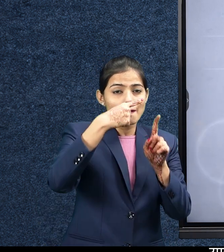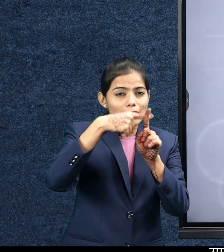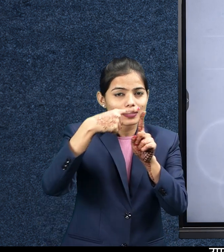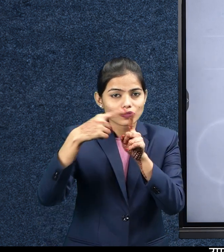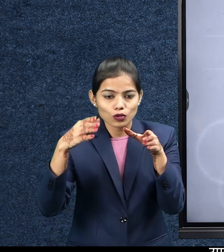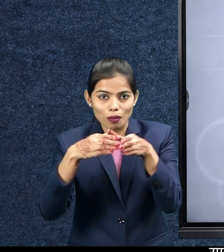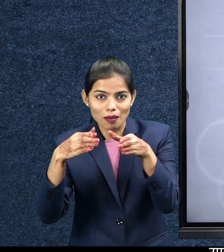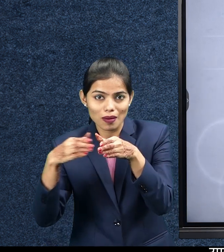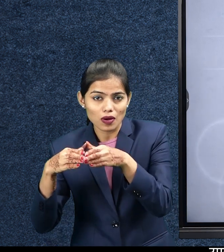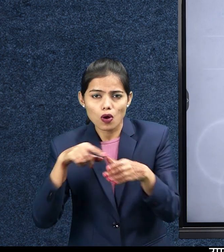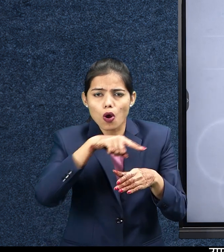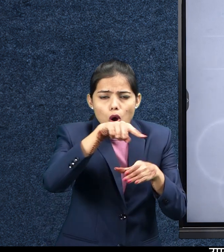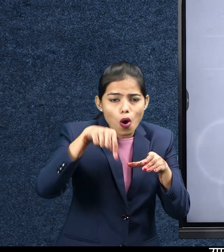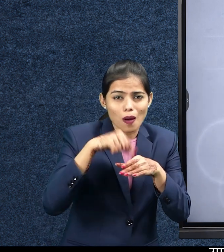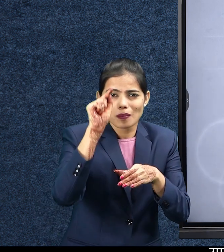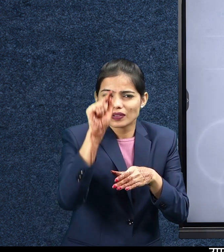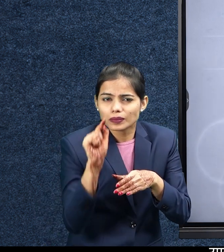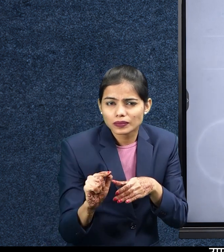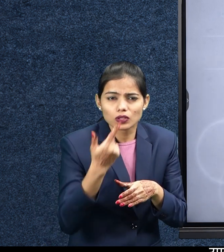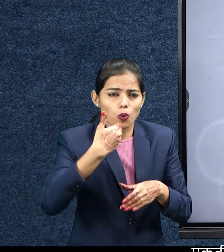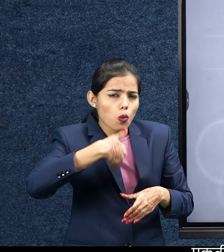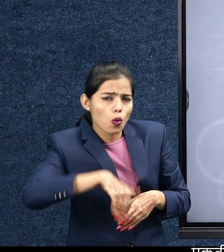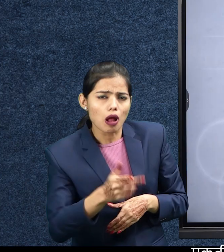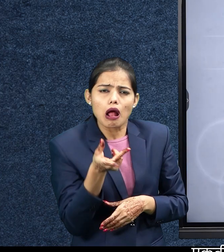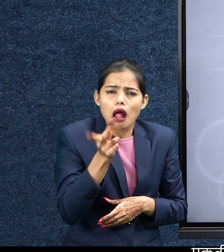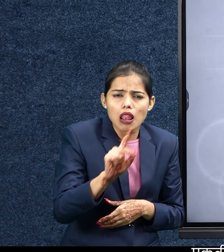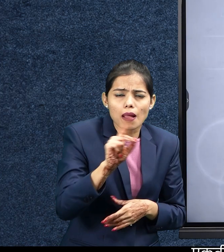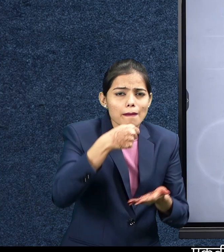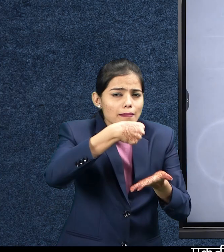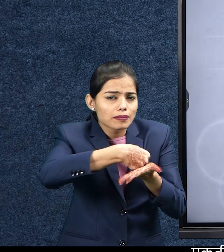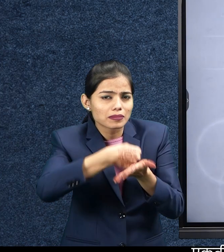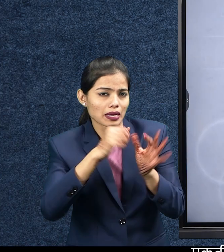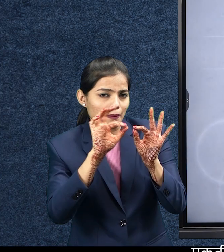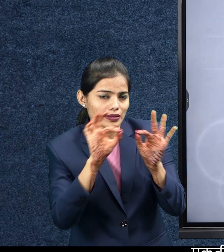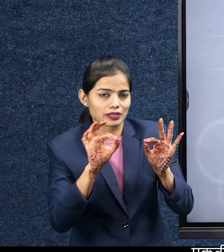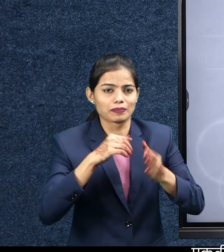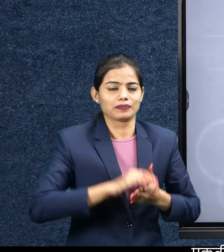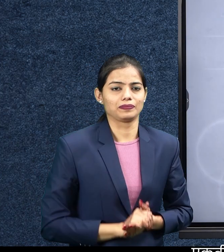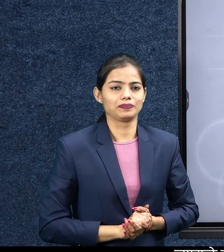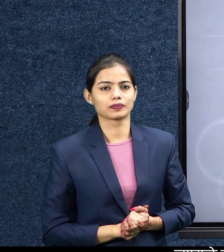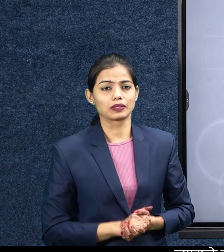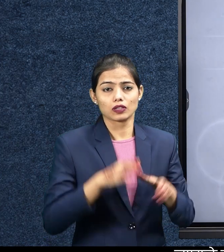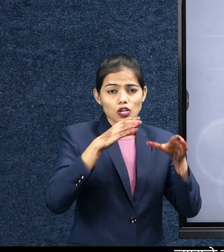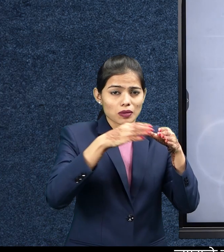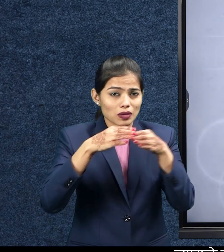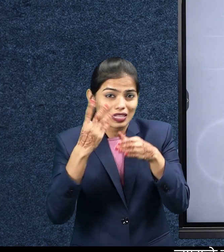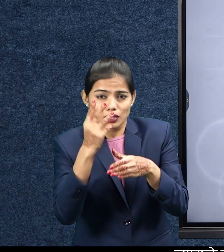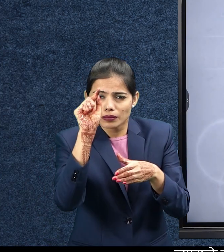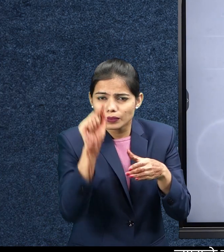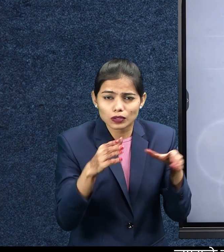याचा अर्थ असा होतो की या सर्व घटनांचे एकत्रीकरण नमुना जागेचे पुनरुत्पादन करेल. त्यामुळे या तिन्ही घटना